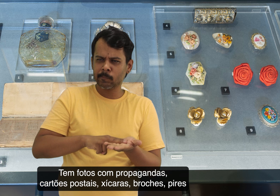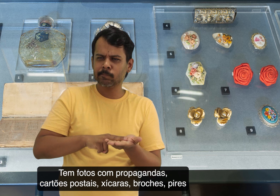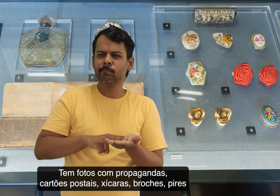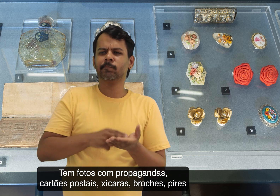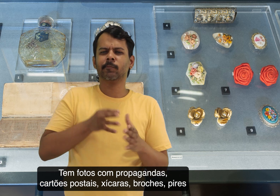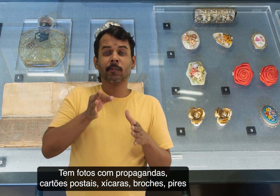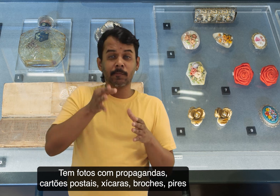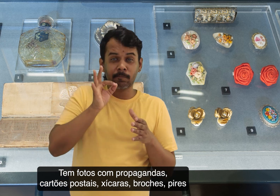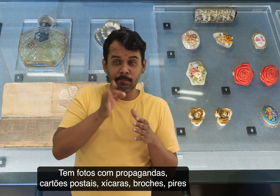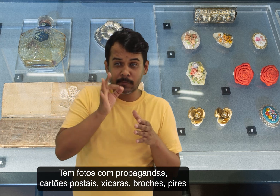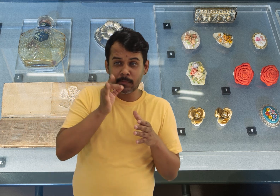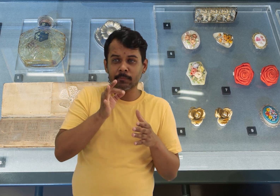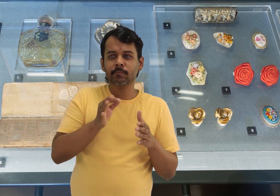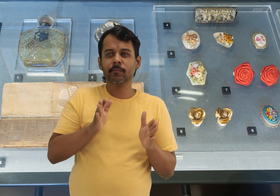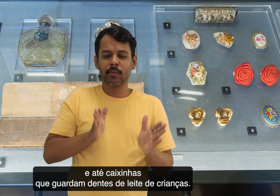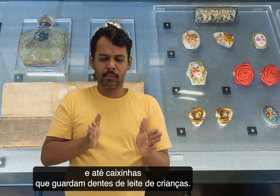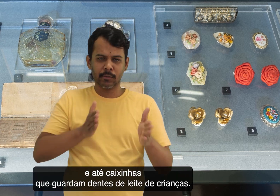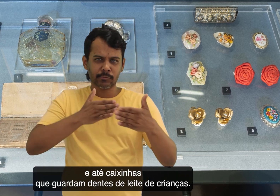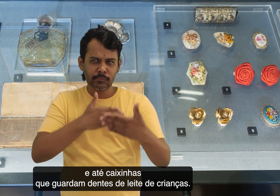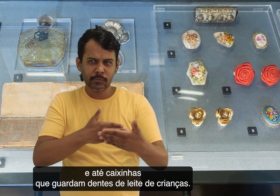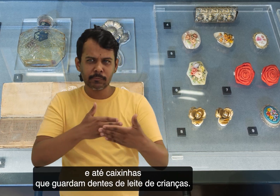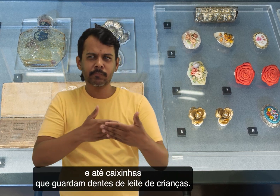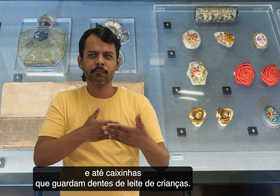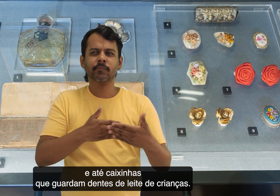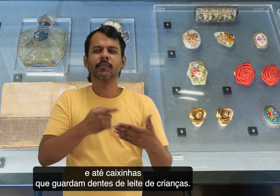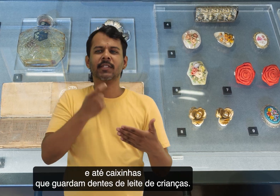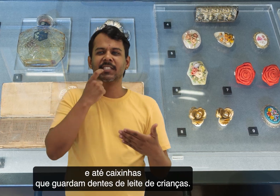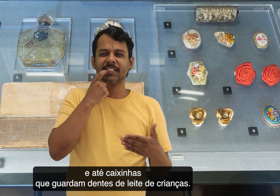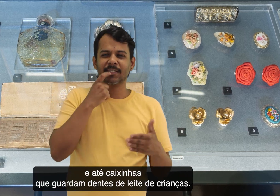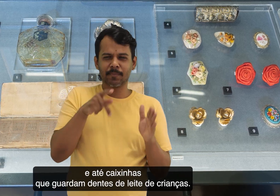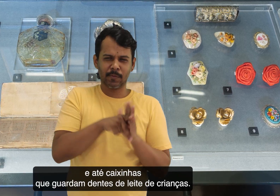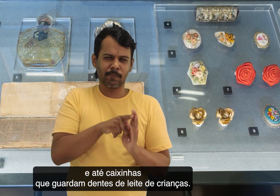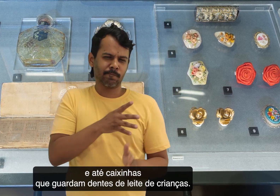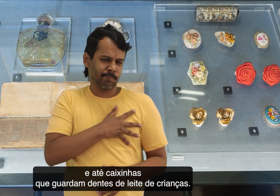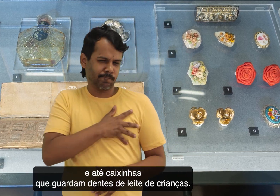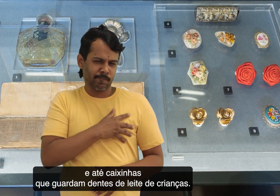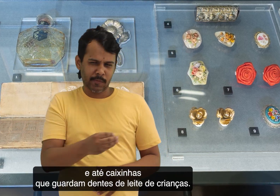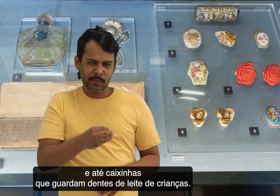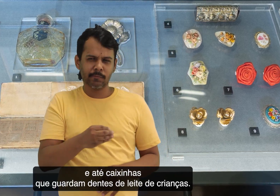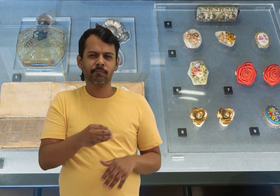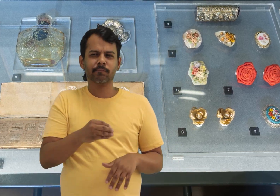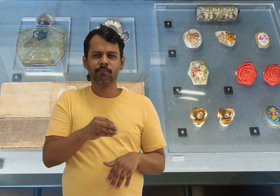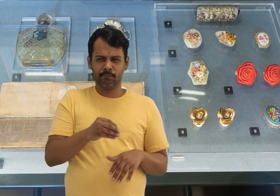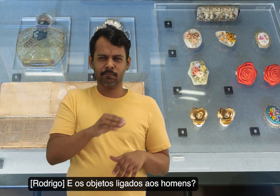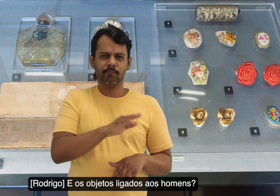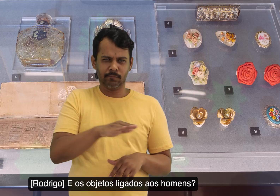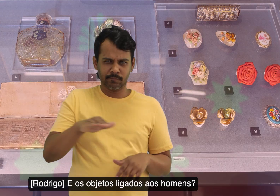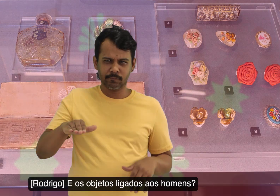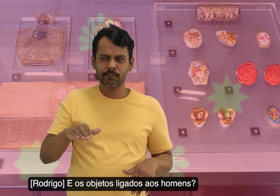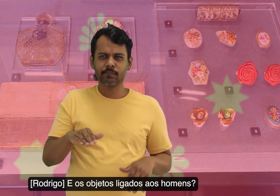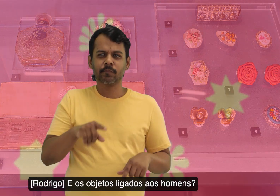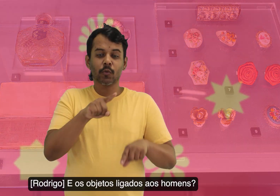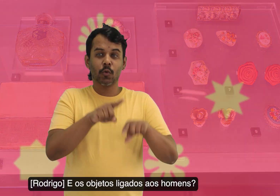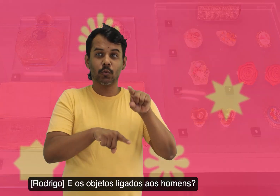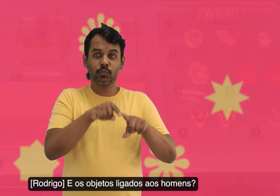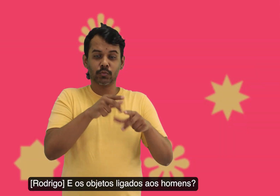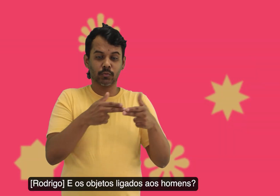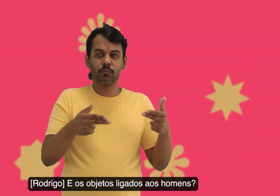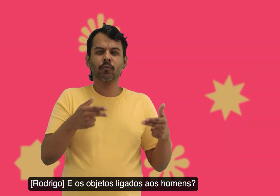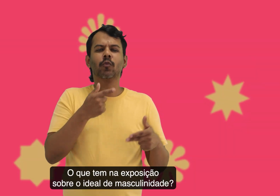xícaras, broches, pires e até caixinhas que guardam dentes de leite de crianças. E os objetos ligados aos homens?